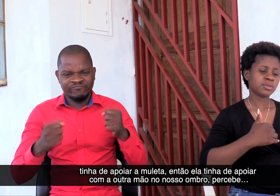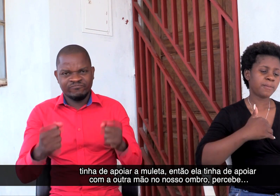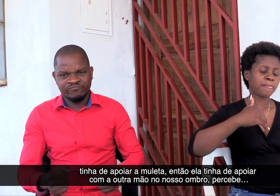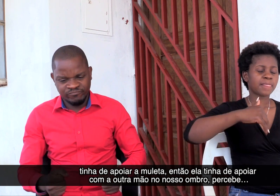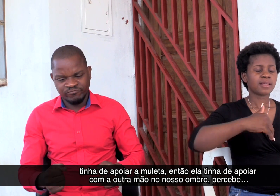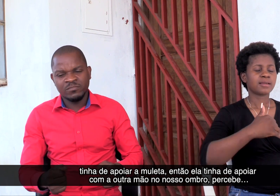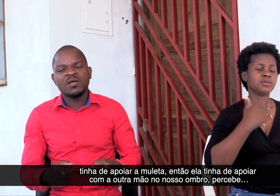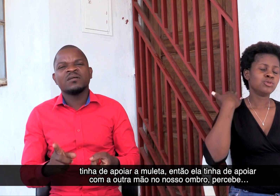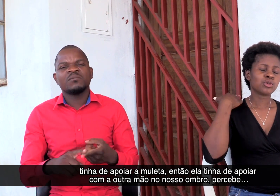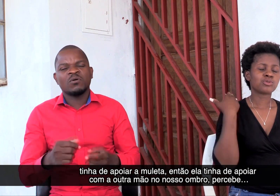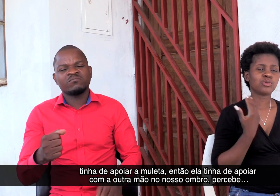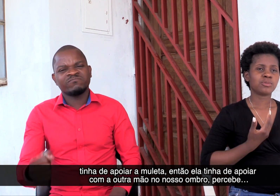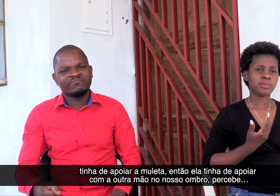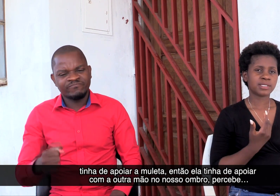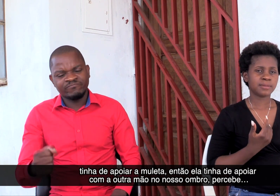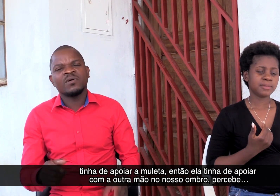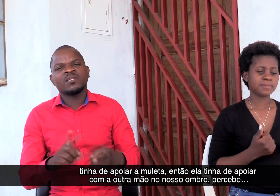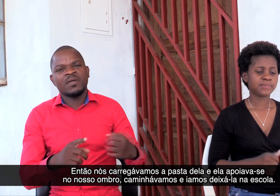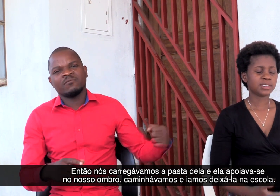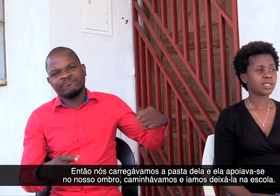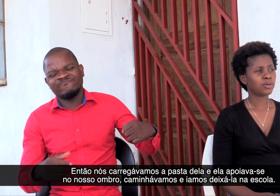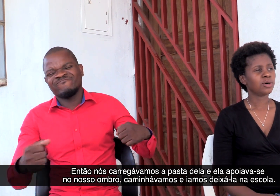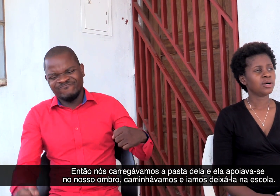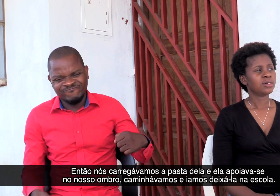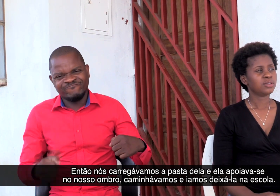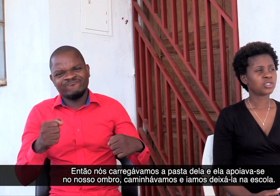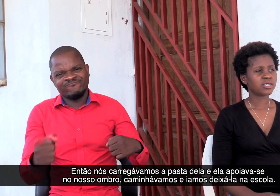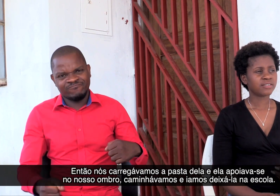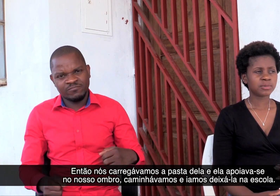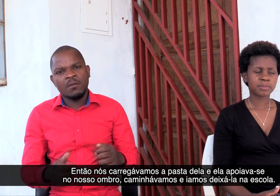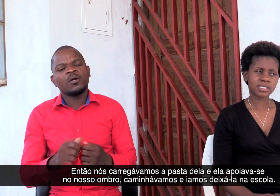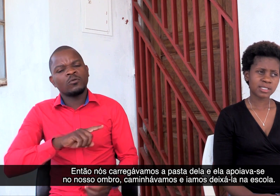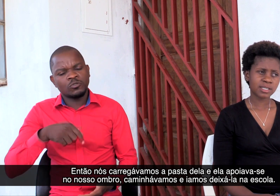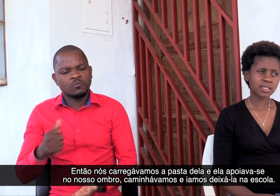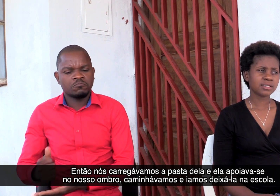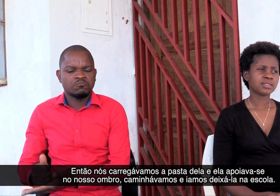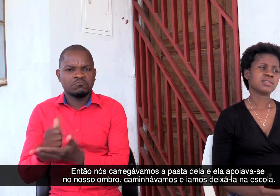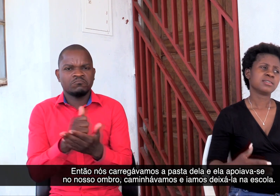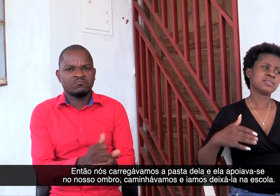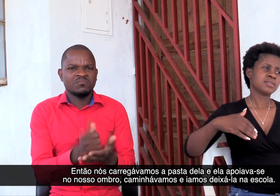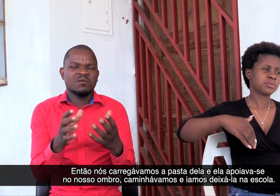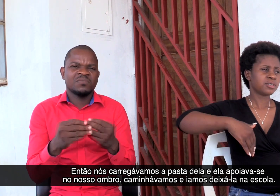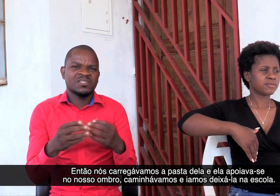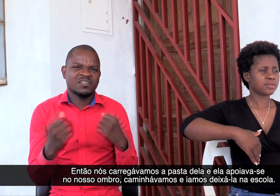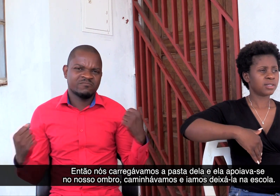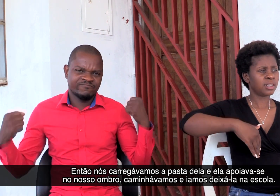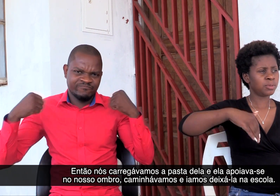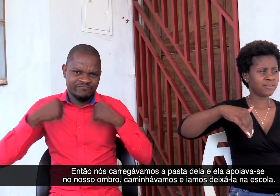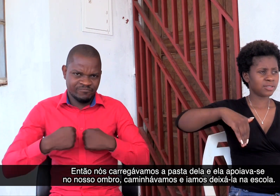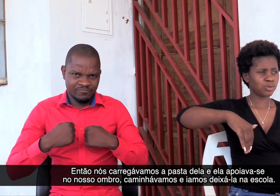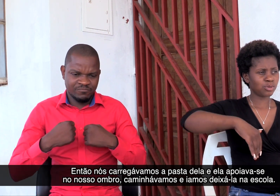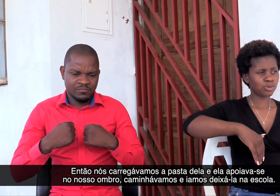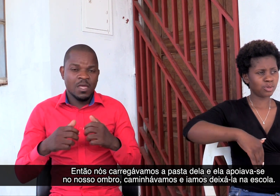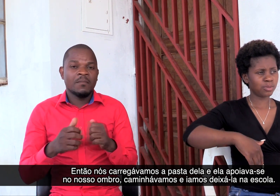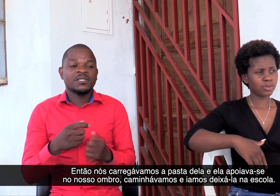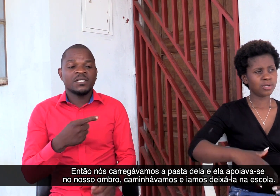mão no nosso ombro, percebe? Então, nós carregávamos a pasta dela e ela